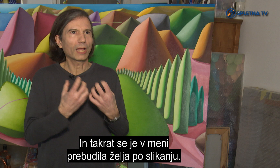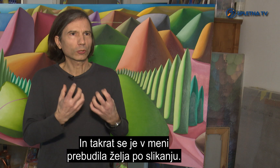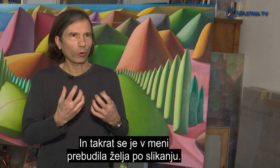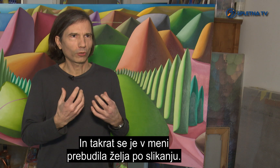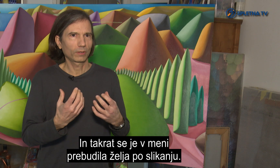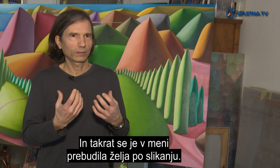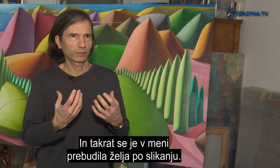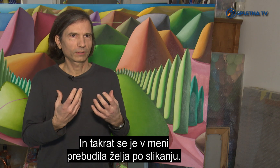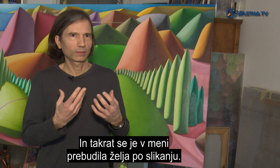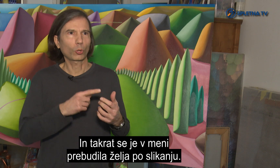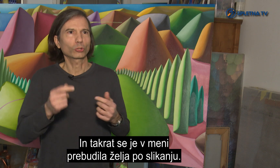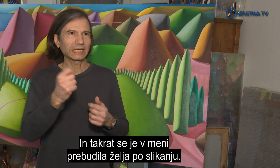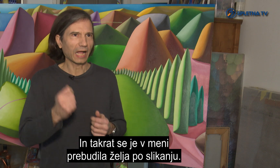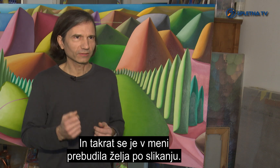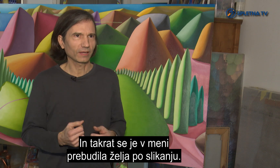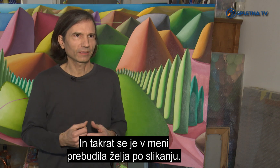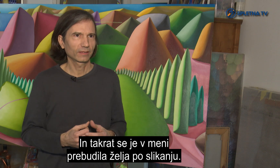želijo to slikanja.